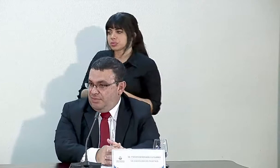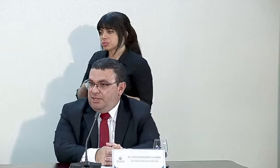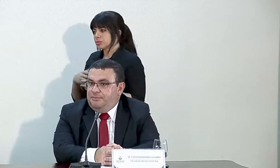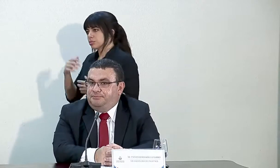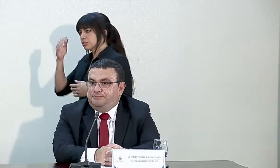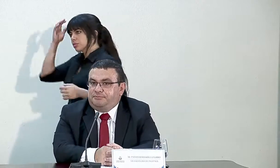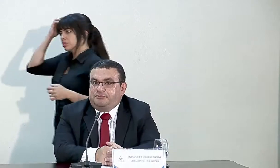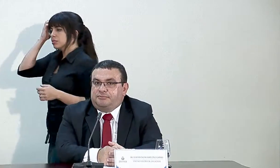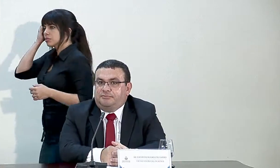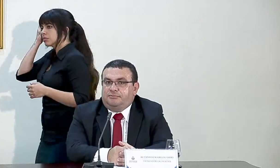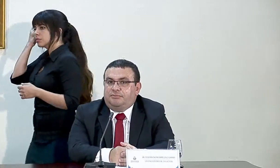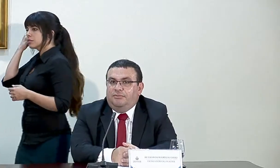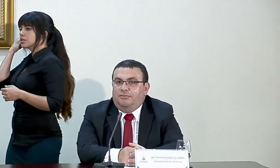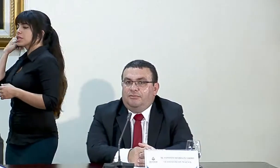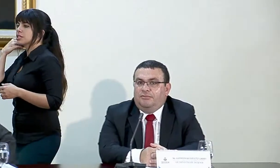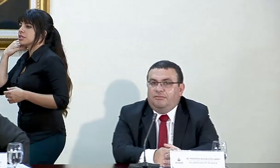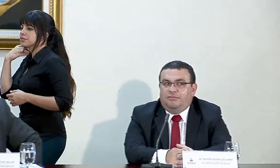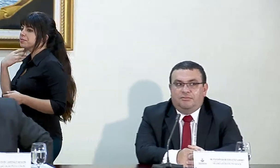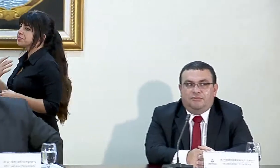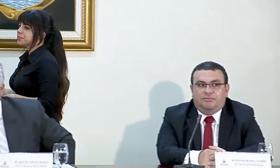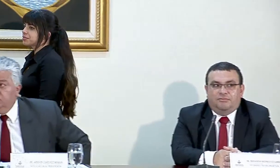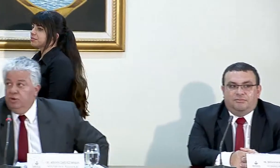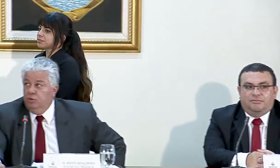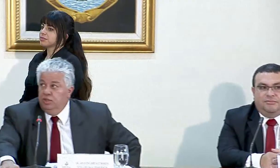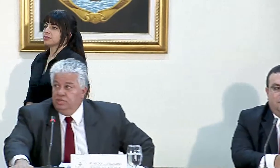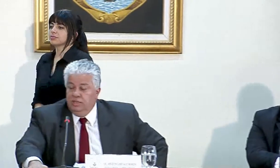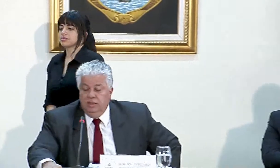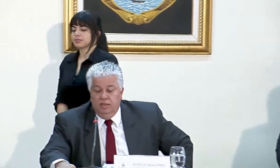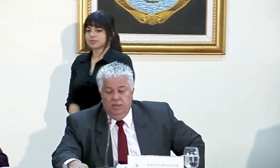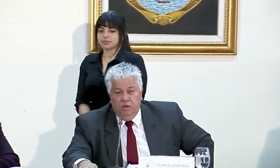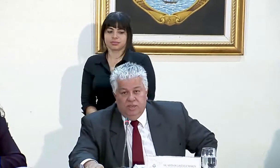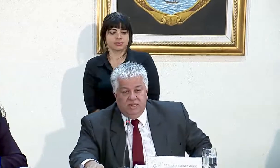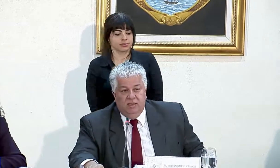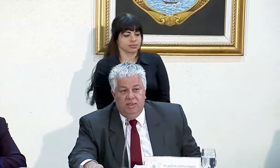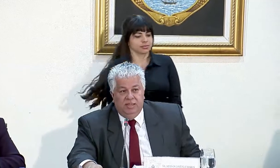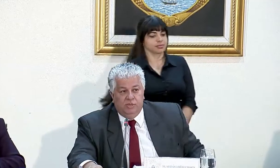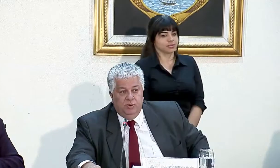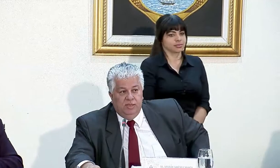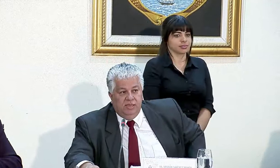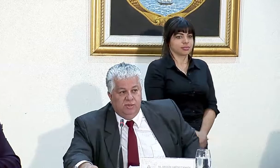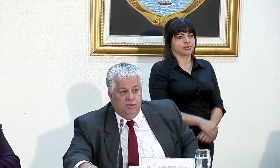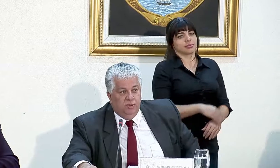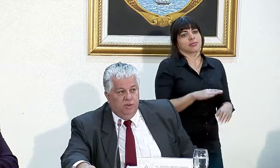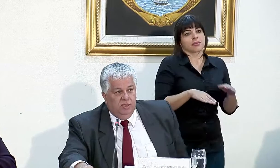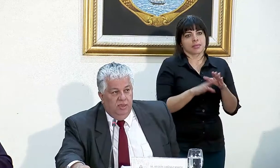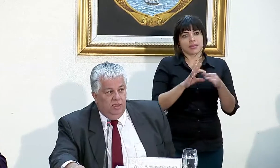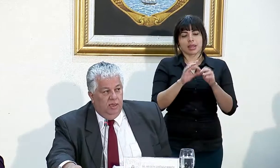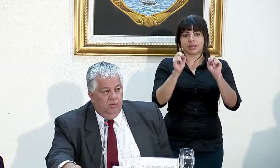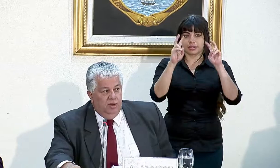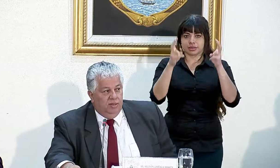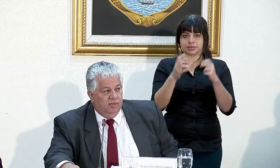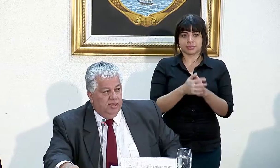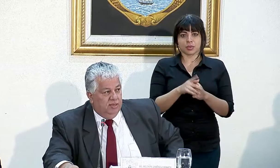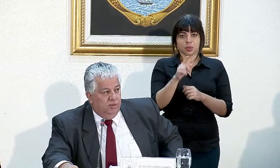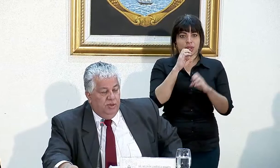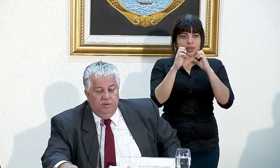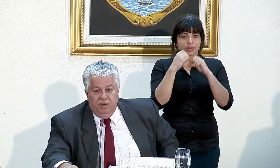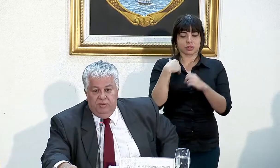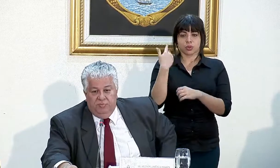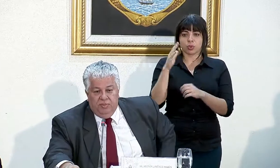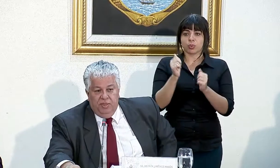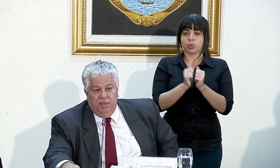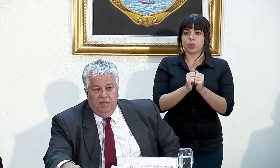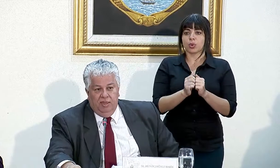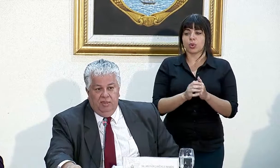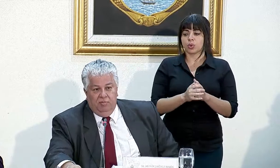Jessica Quesada y se alista después, Carlos. No, hay dos preguntas. No, básicamente sobre este asunto, en una entrevista que tuve con